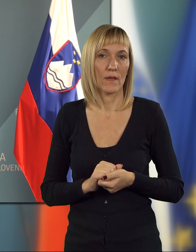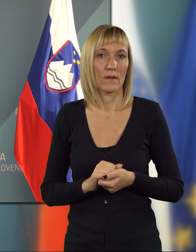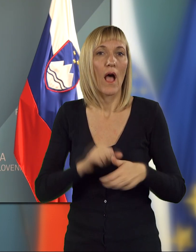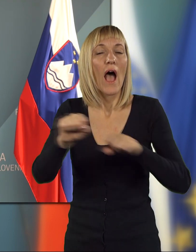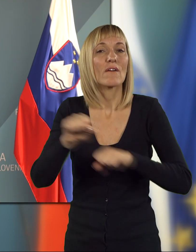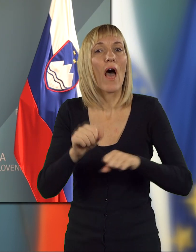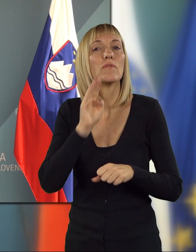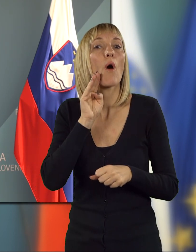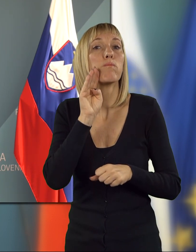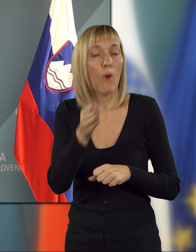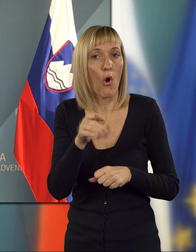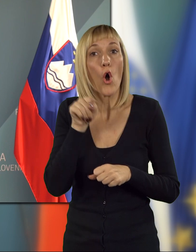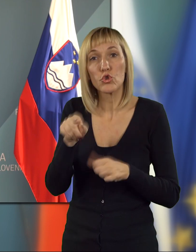to?